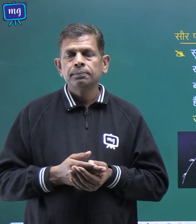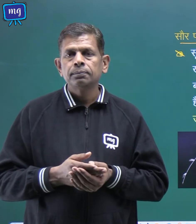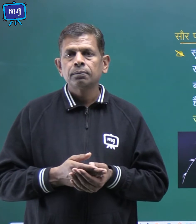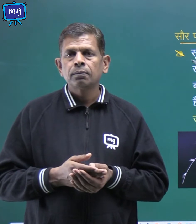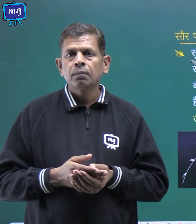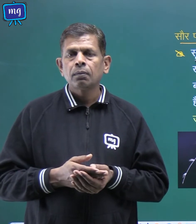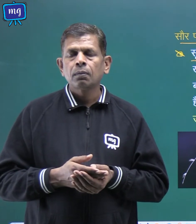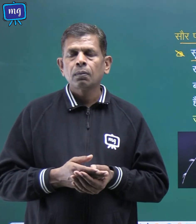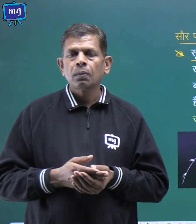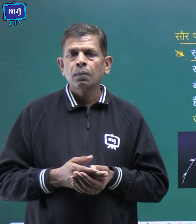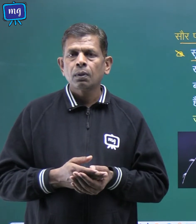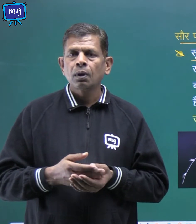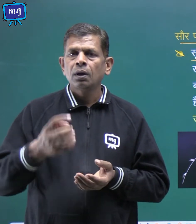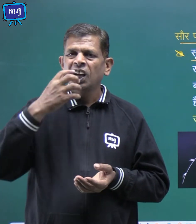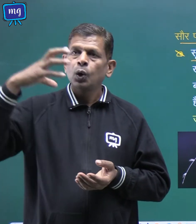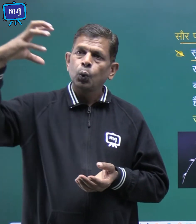सूर्य तथा